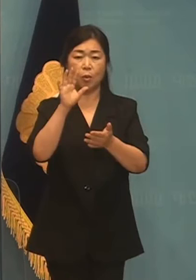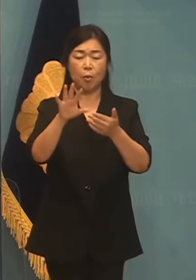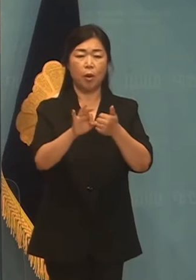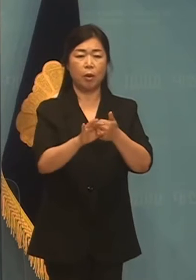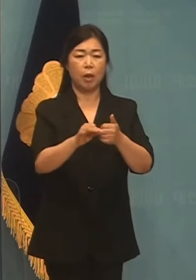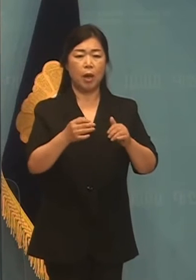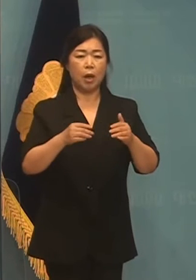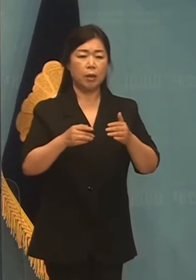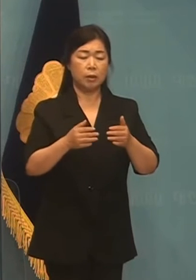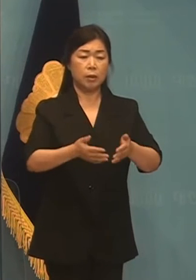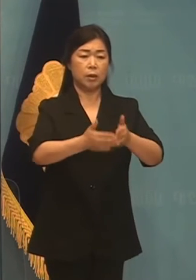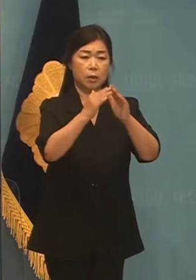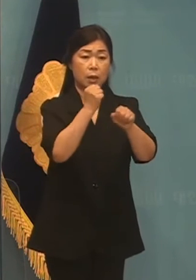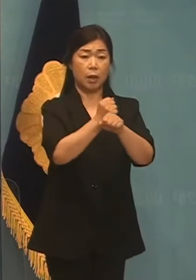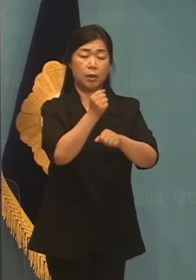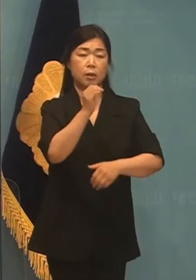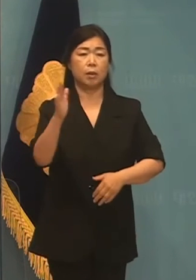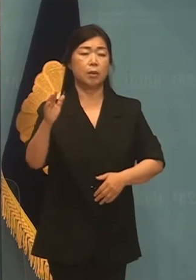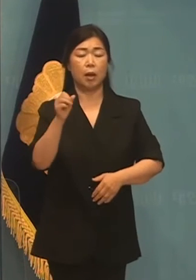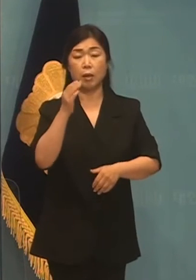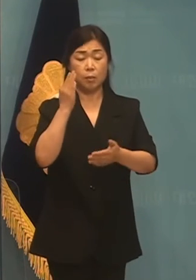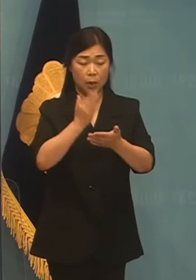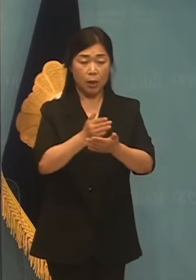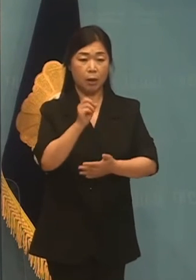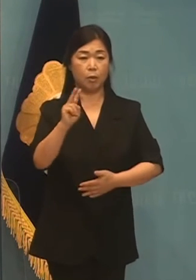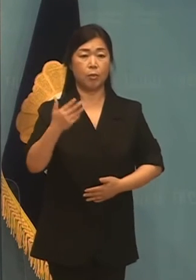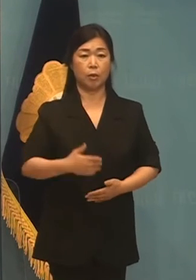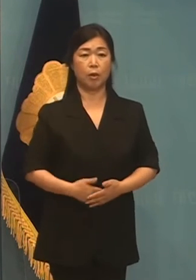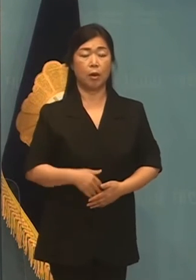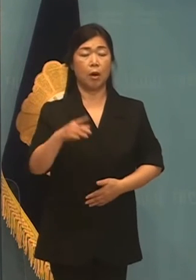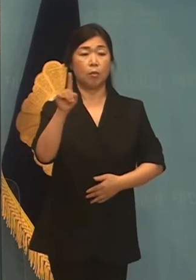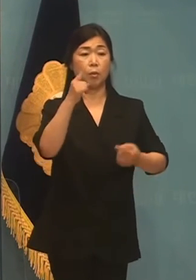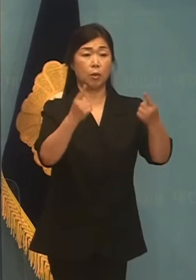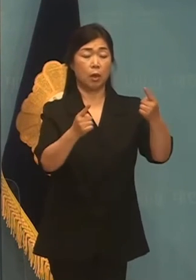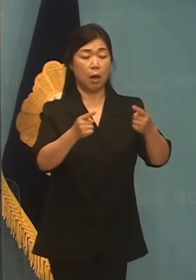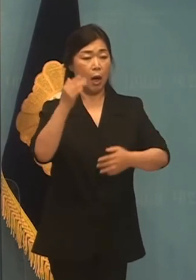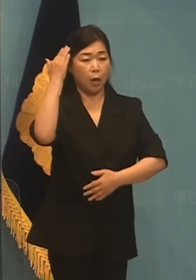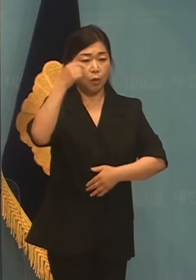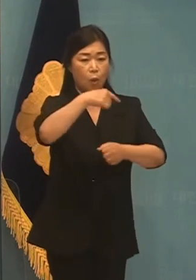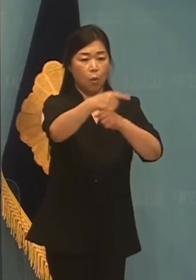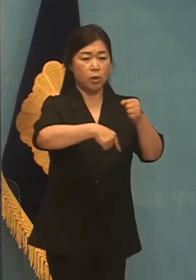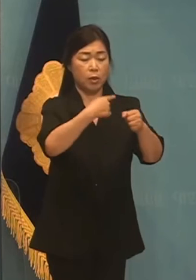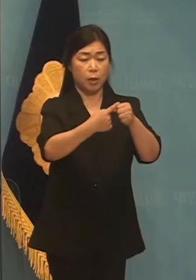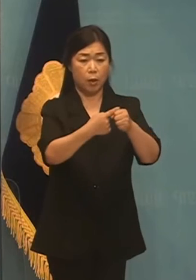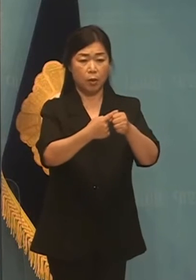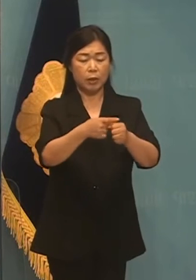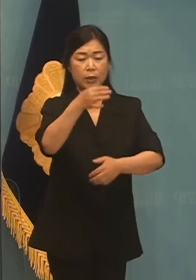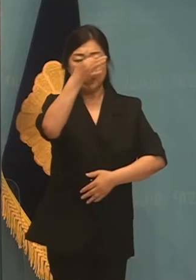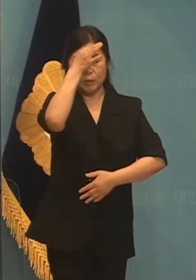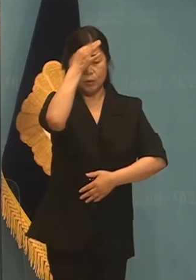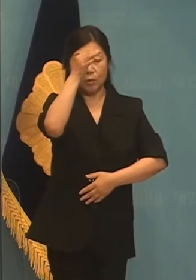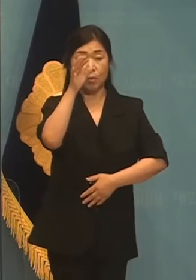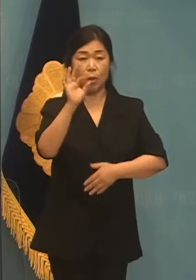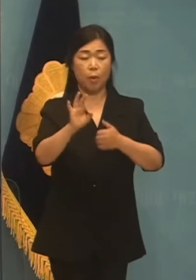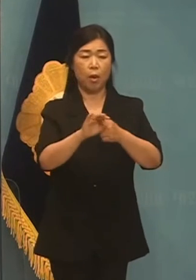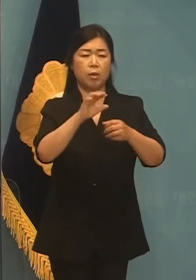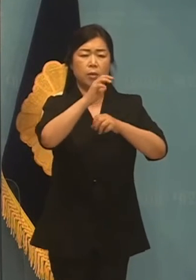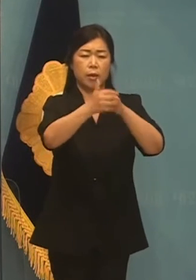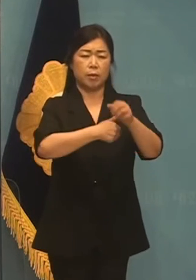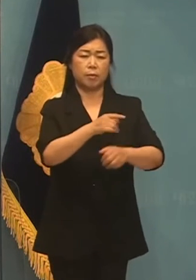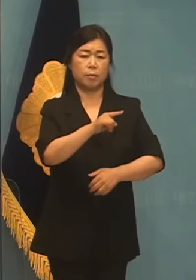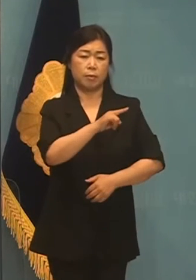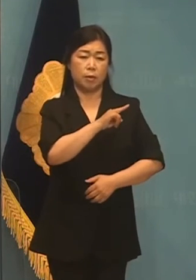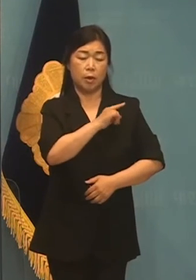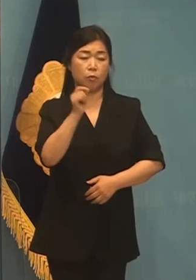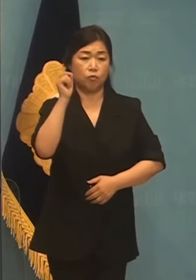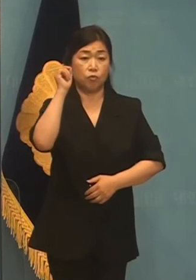할 정책입니다. 무엇보다도 우리나라 원자력 발전의 기술은 전 세계에서